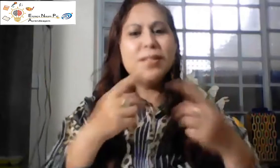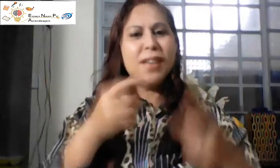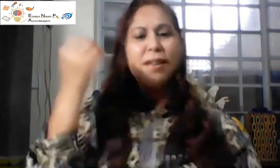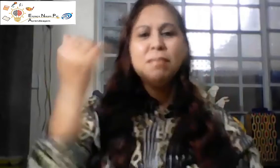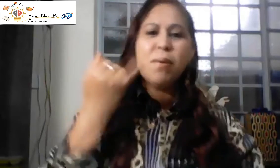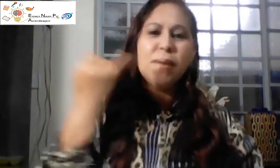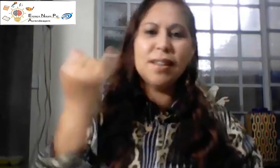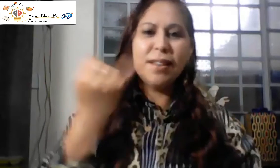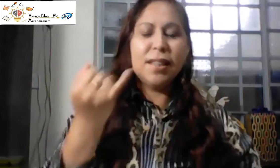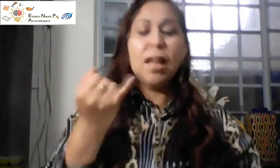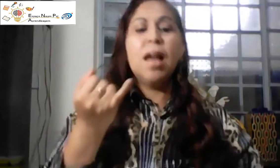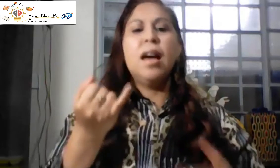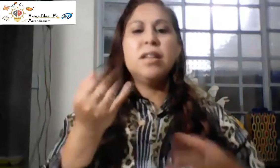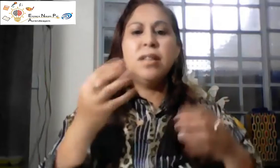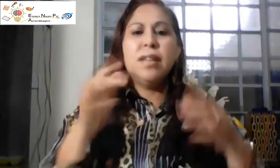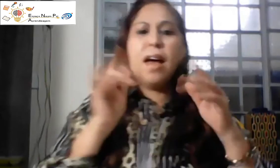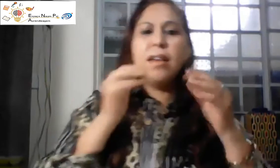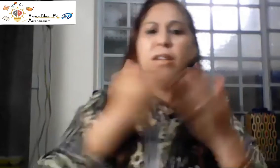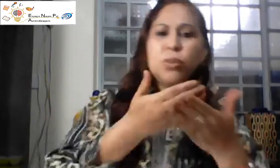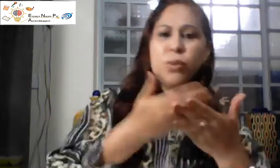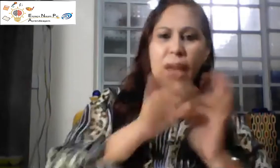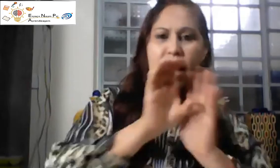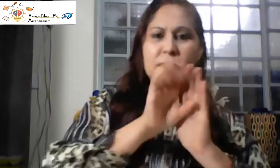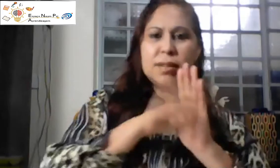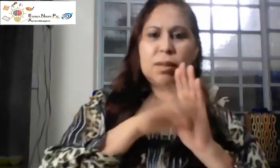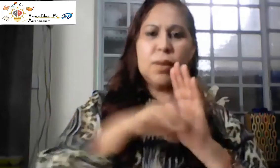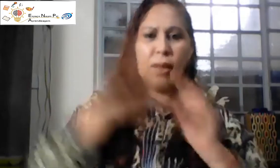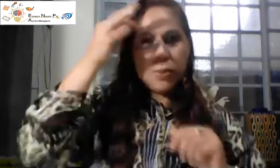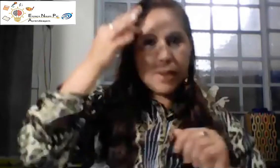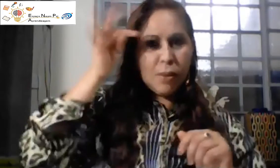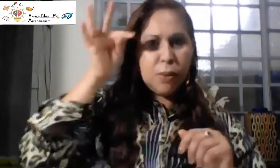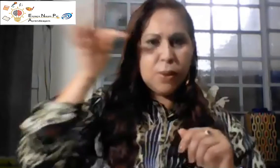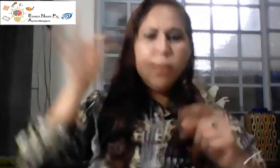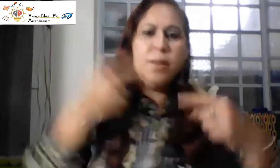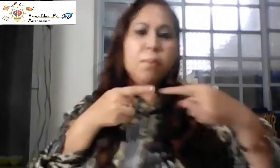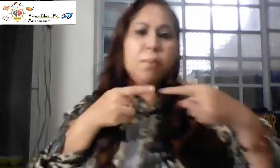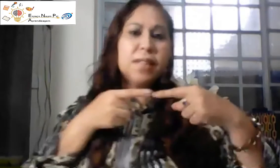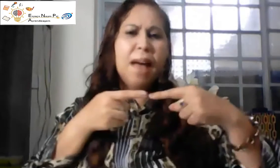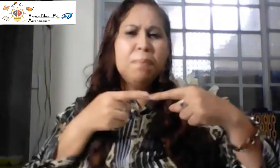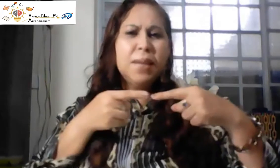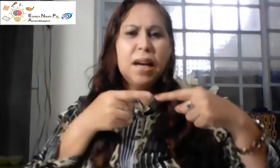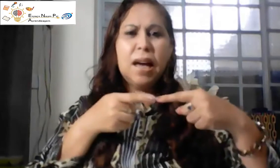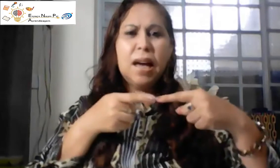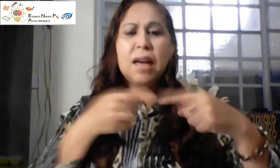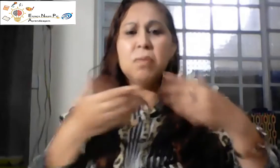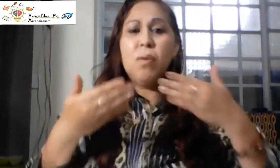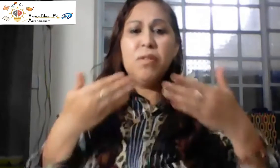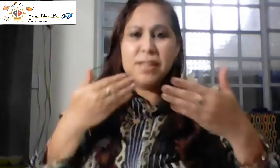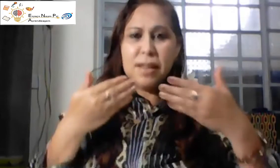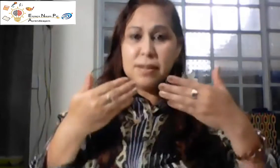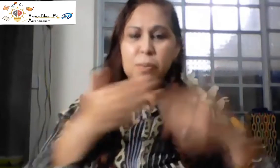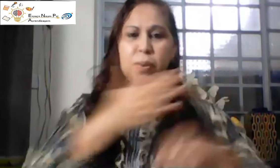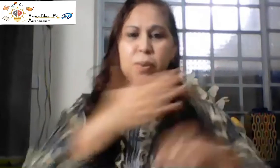Por isso que é importante a gente estudar esse conteúdo teórico e depois aplicar em